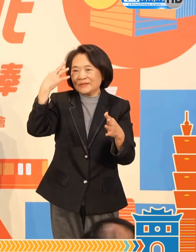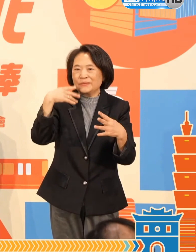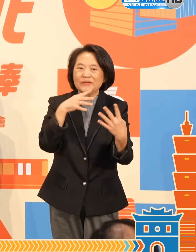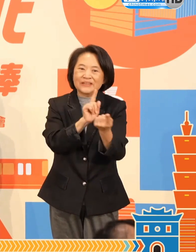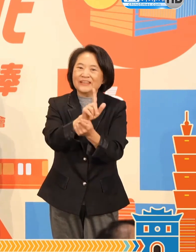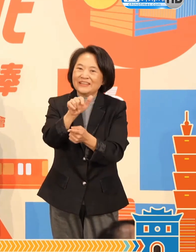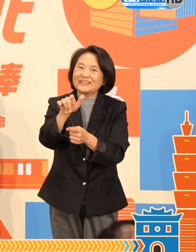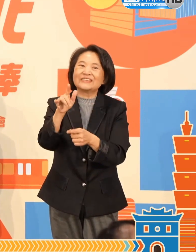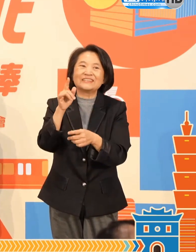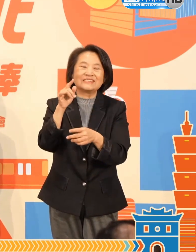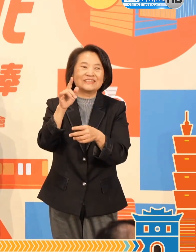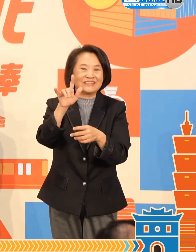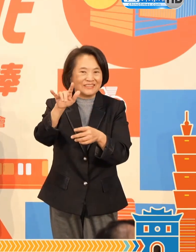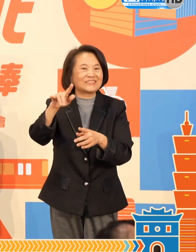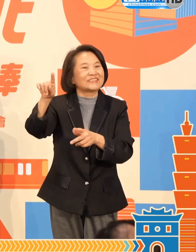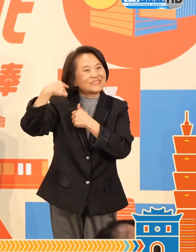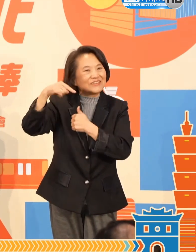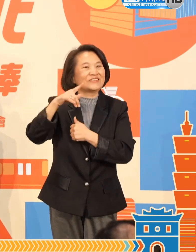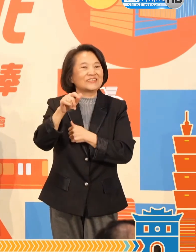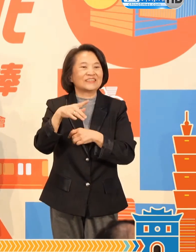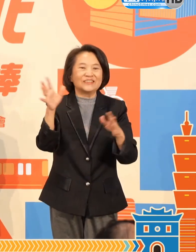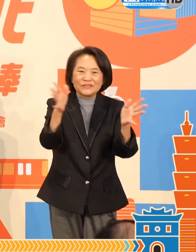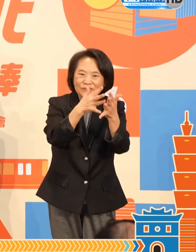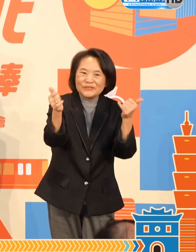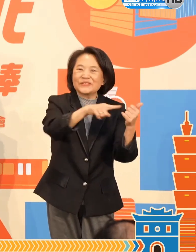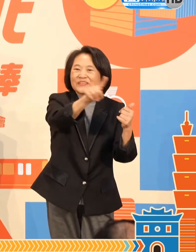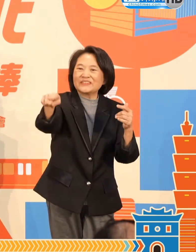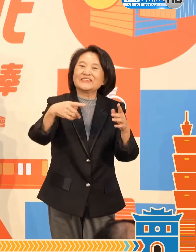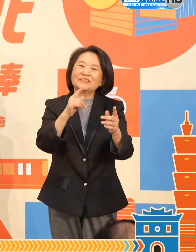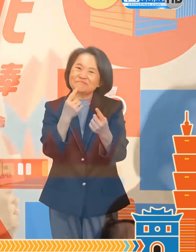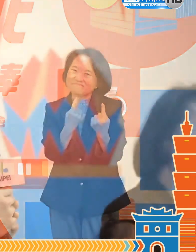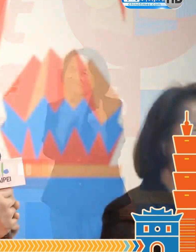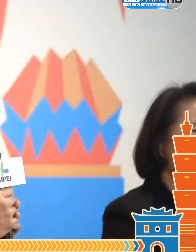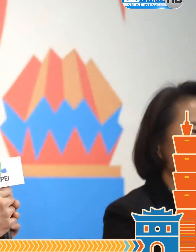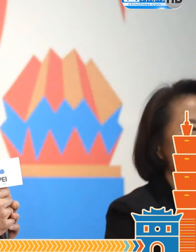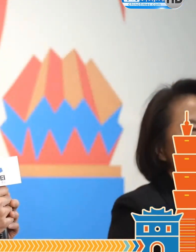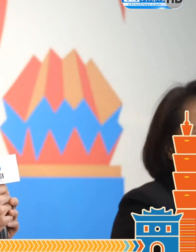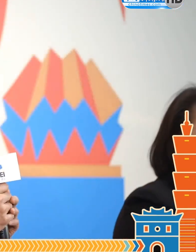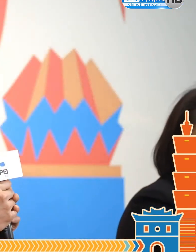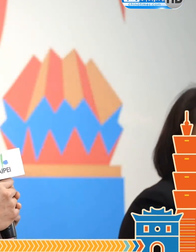指导教授还有各位同学的相互砥砺。